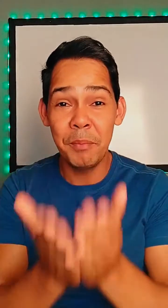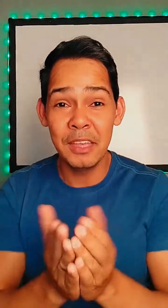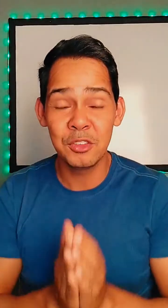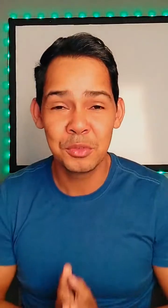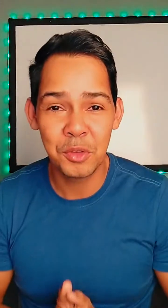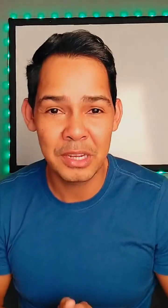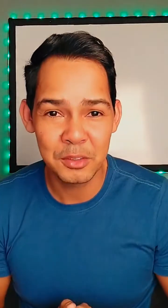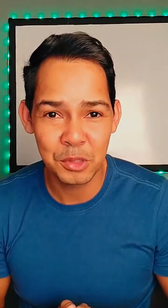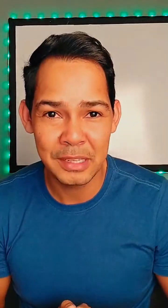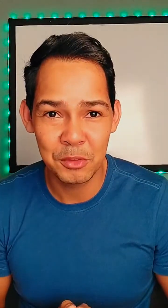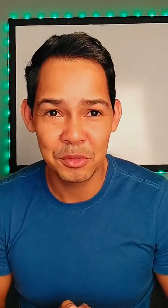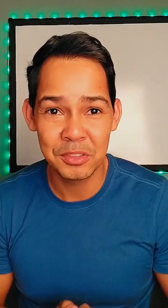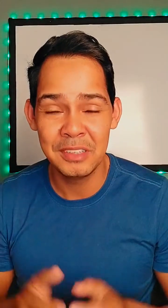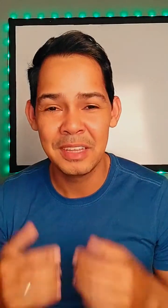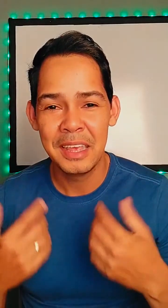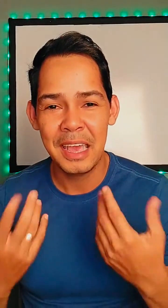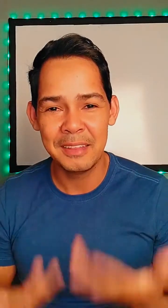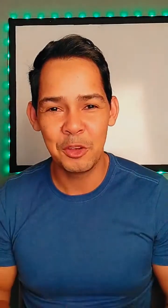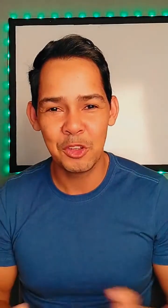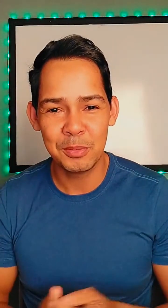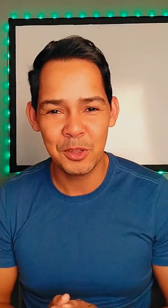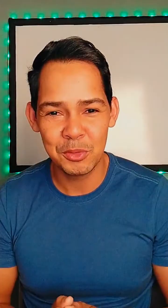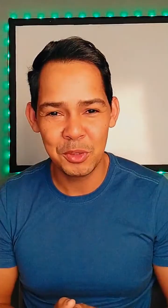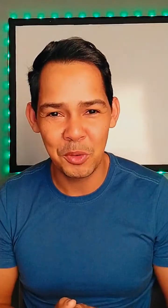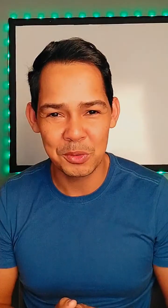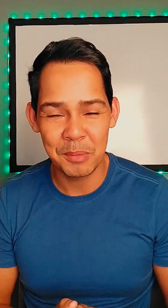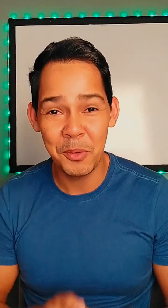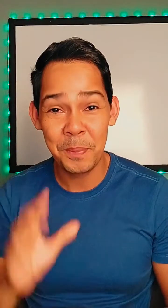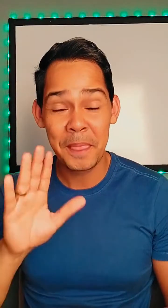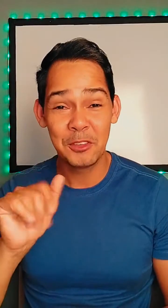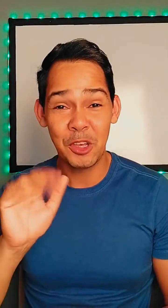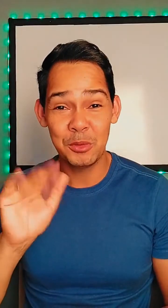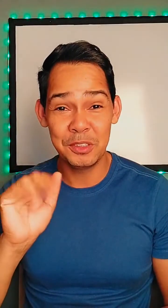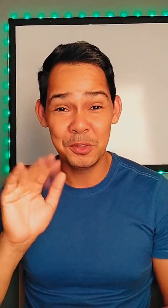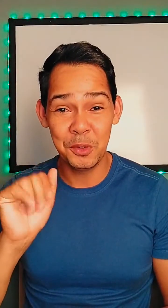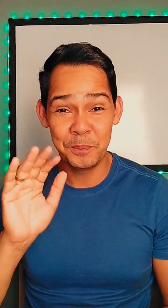beijo no coração de cada um de vocês. Até o nosso próximo encontro, tá bom? Tchauzinho!